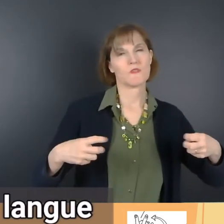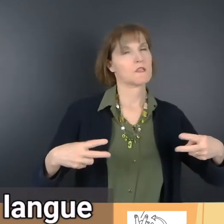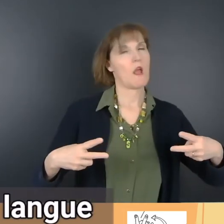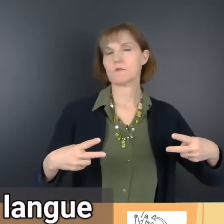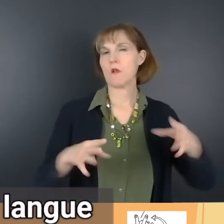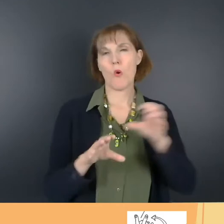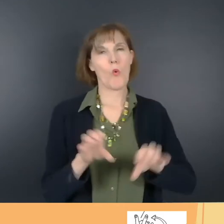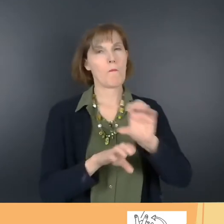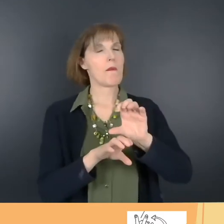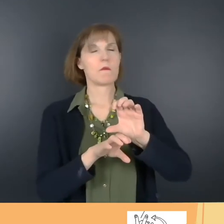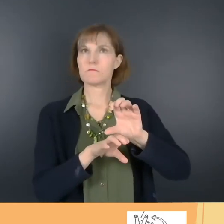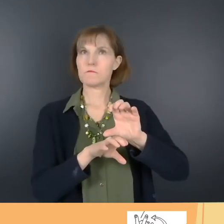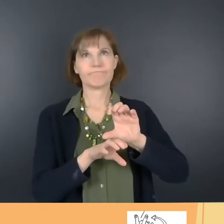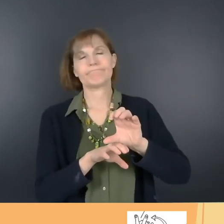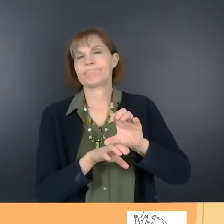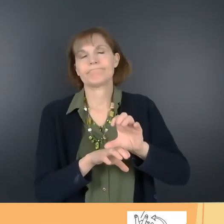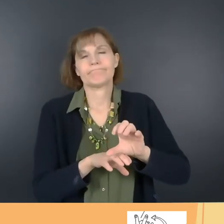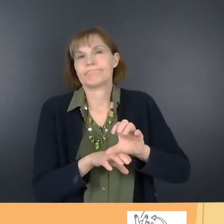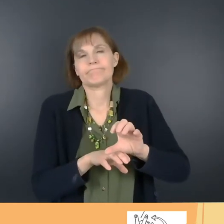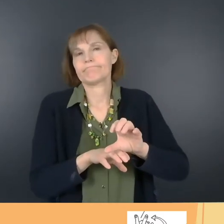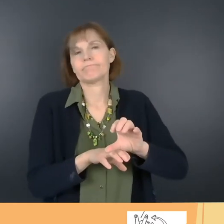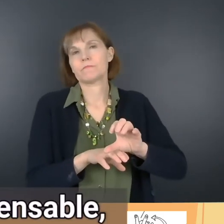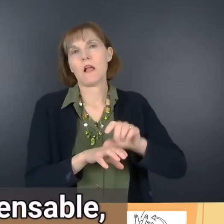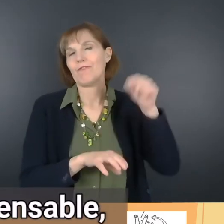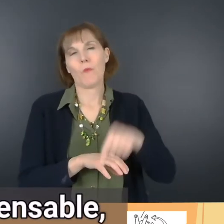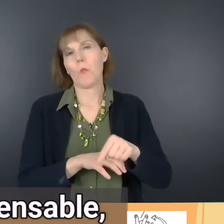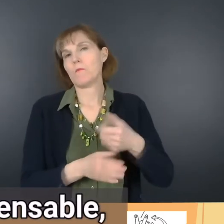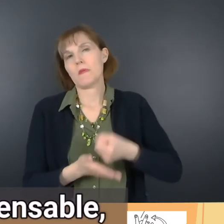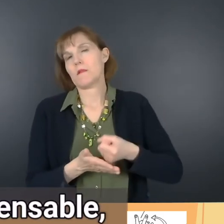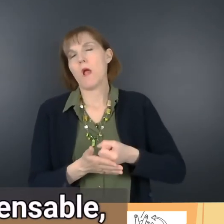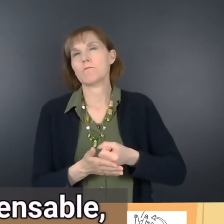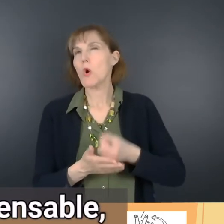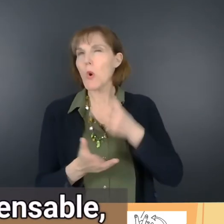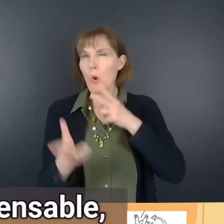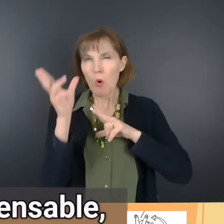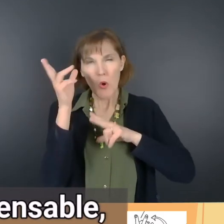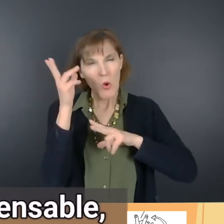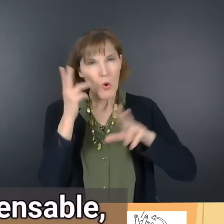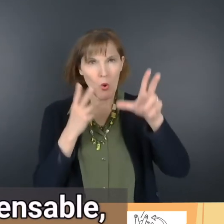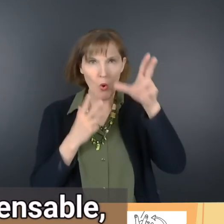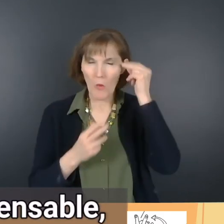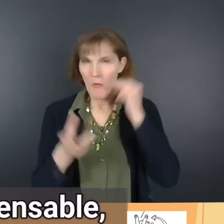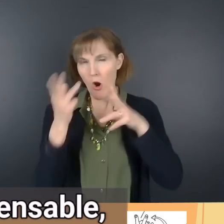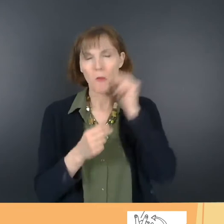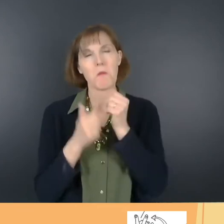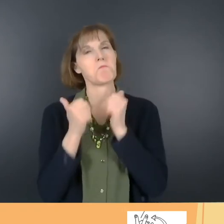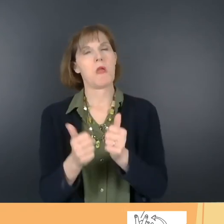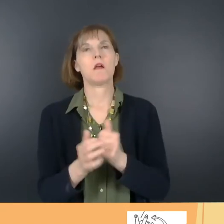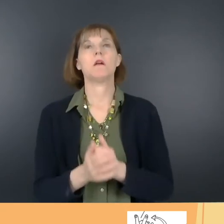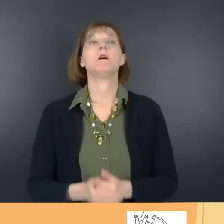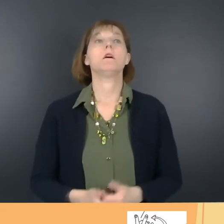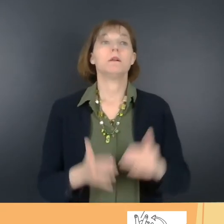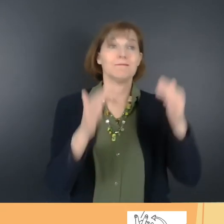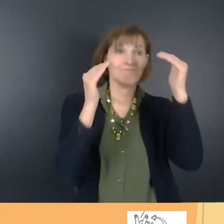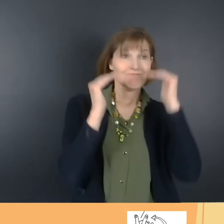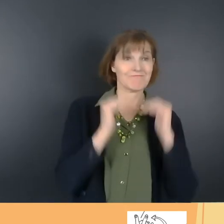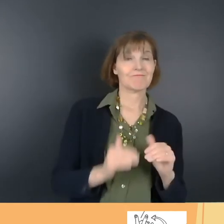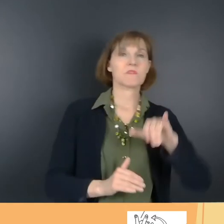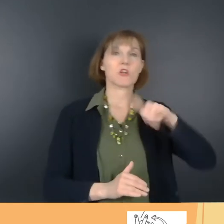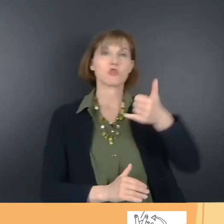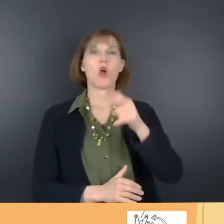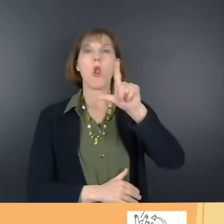importante, le sous-titrage, c'est un complément, je dirais, indispensable, si on veut bien comprendre tout ce qui se passe autour de nous.